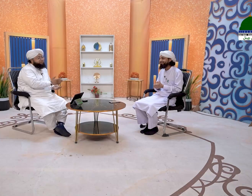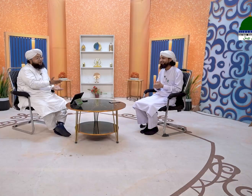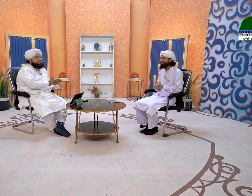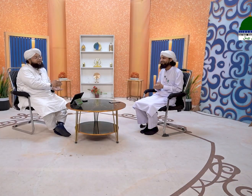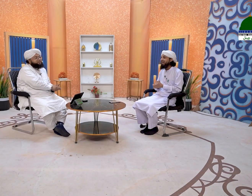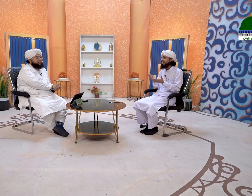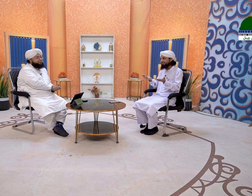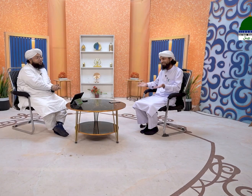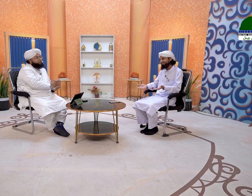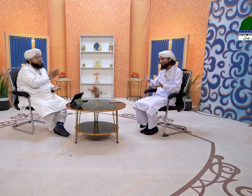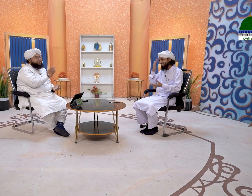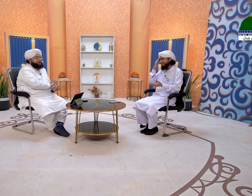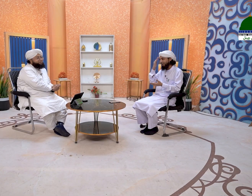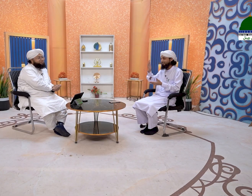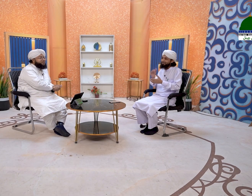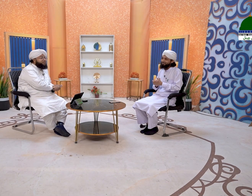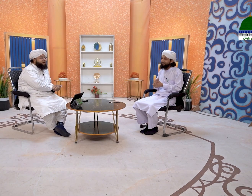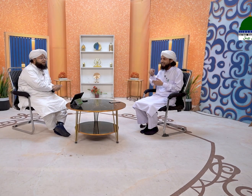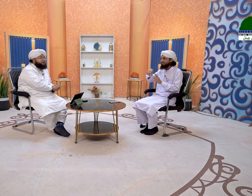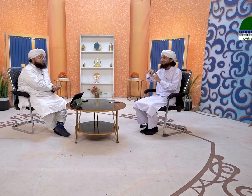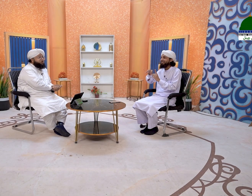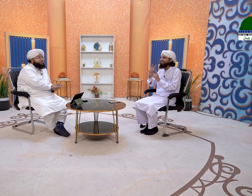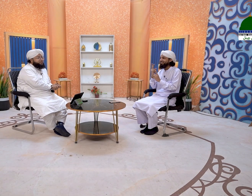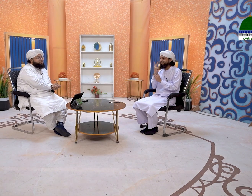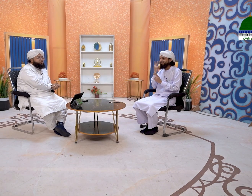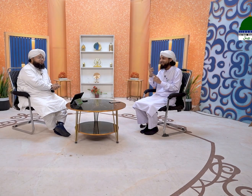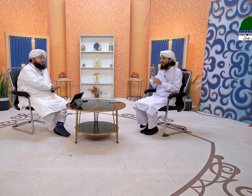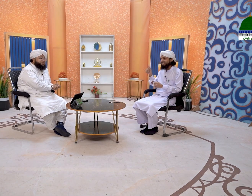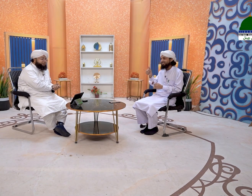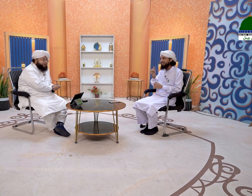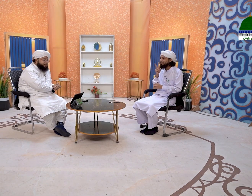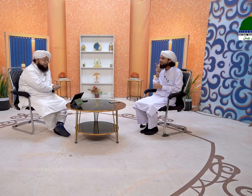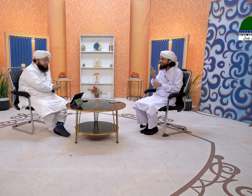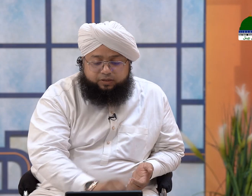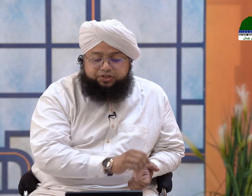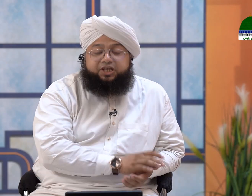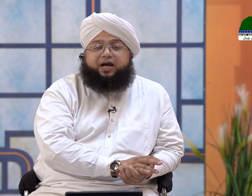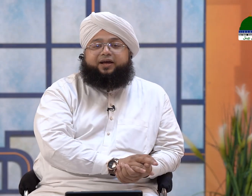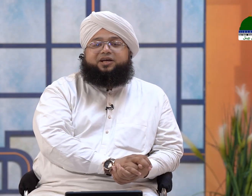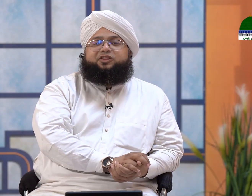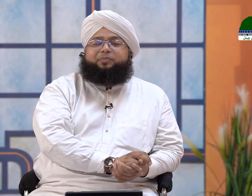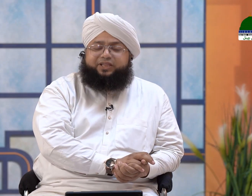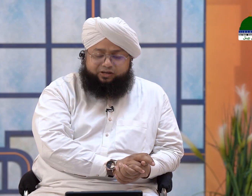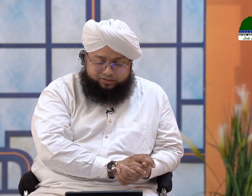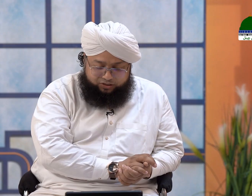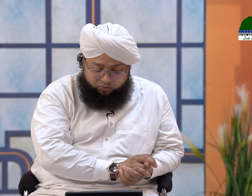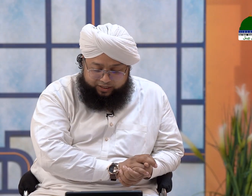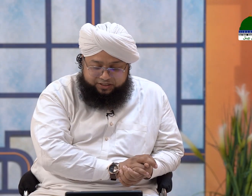پیارا دین اسلام، اور یہ ہے آپ کا مدنی چینل کہ جو ہمیں اتنی اچھی اور پیاری باتیں بتاتا ہے۔ جب چھینک آئے تو بندے کو سر جھکانا